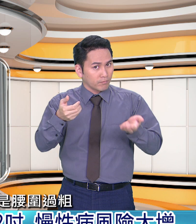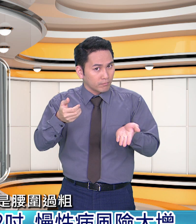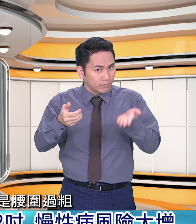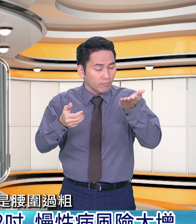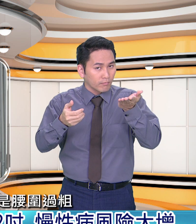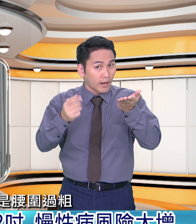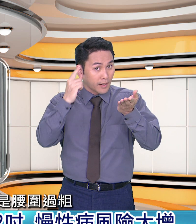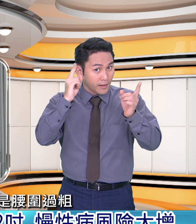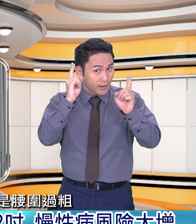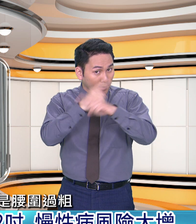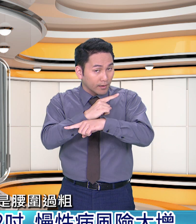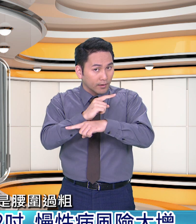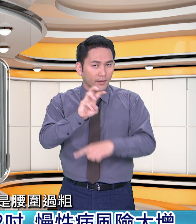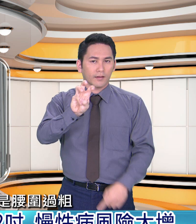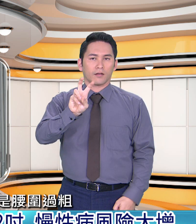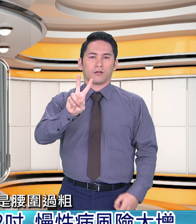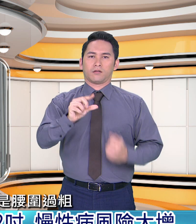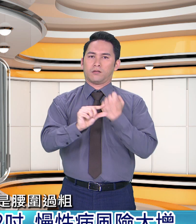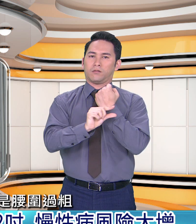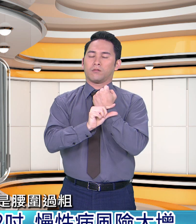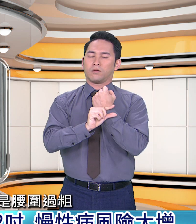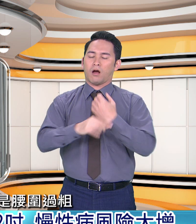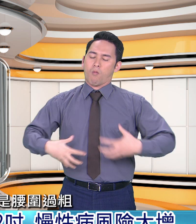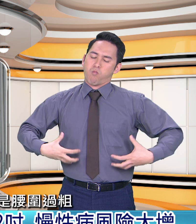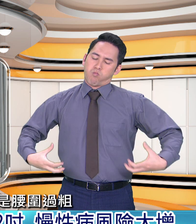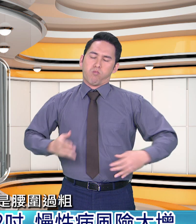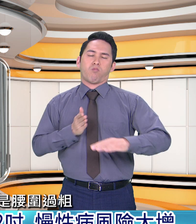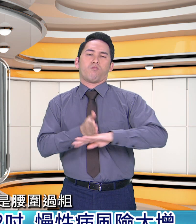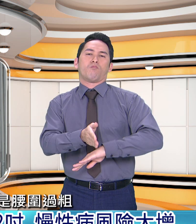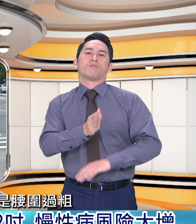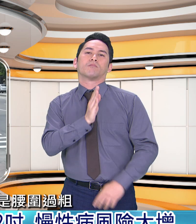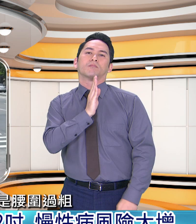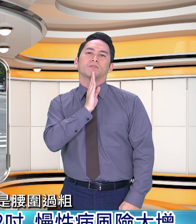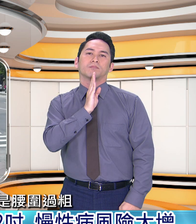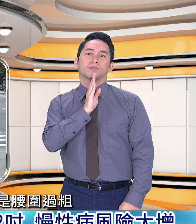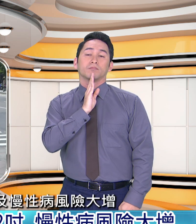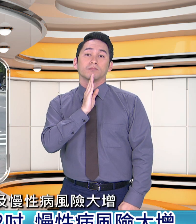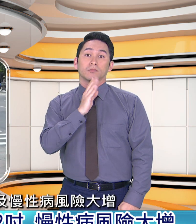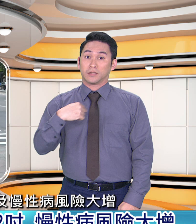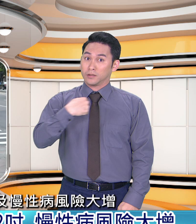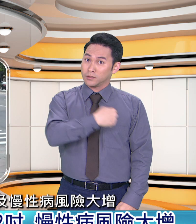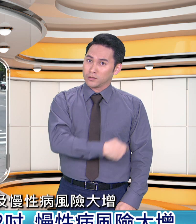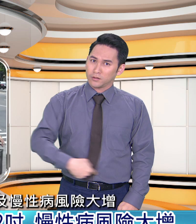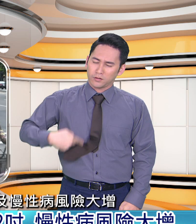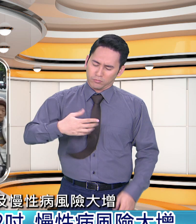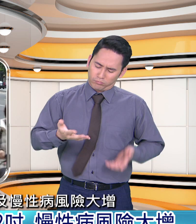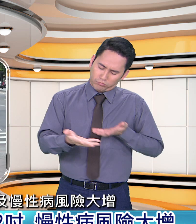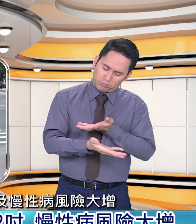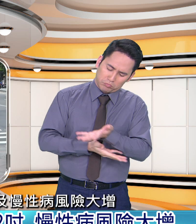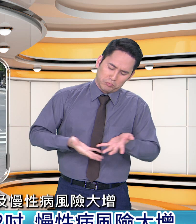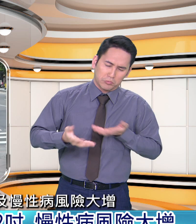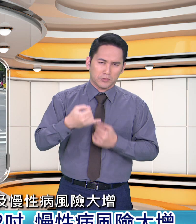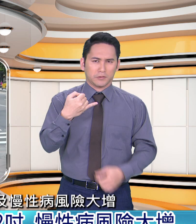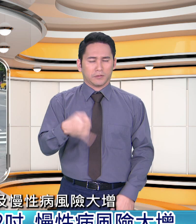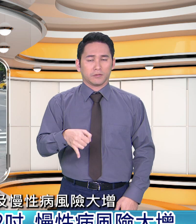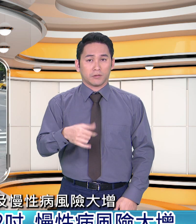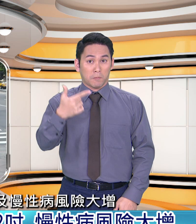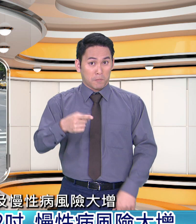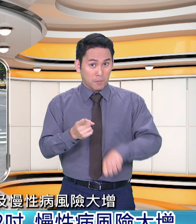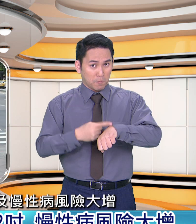是32寸，就是腰围过粗，要注意代谢症候群以及慢性病